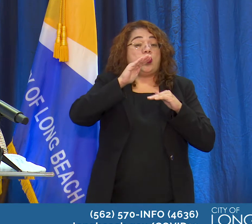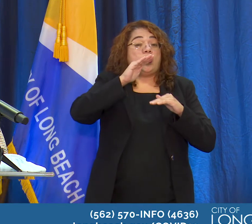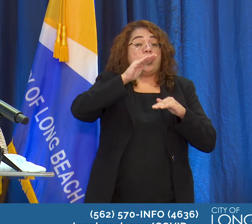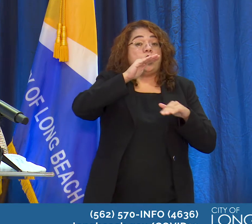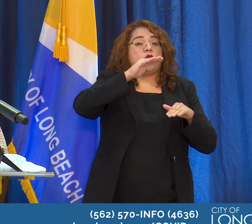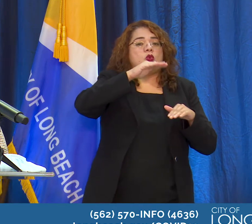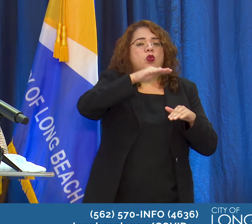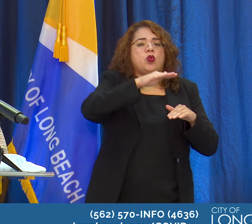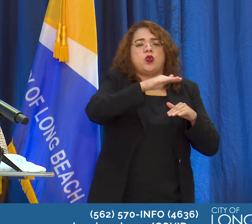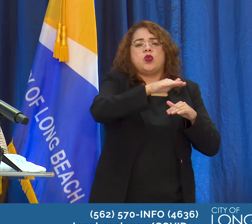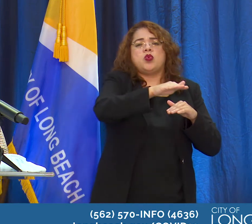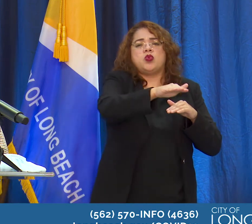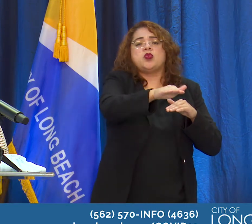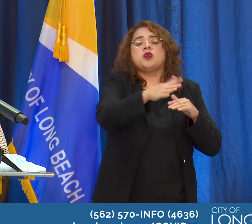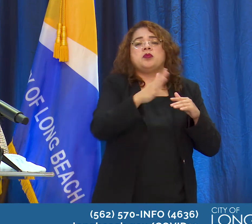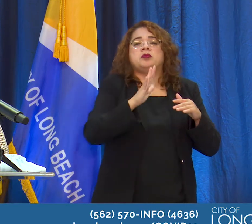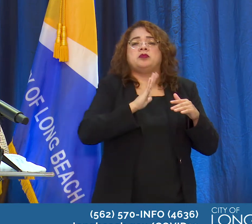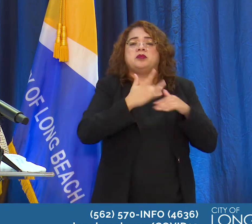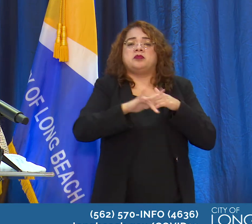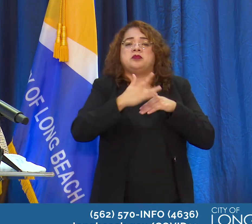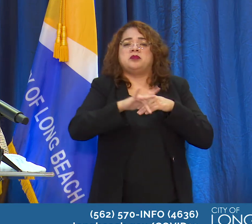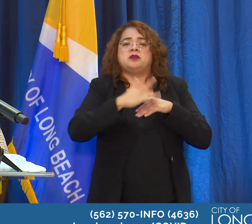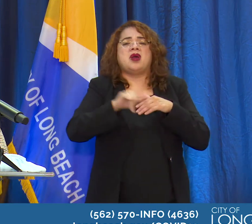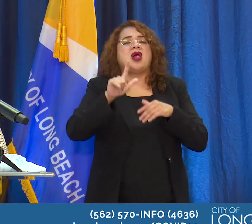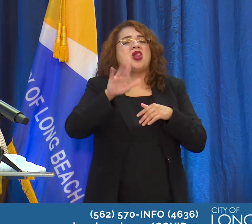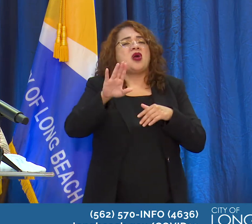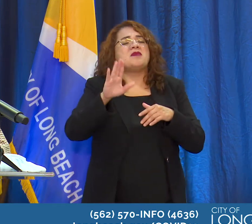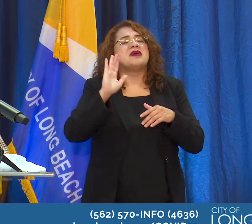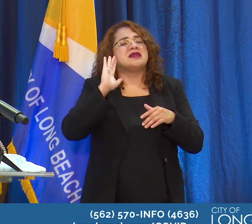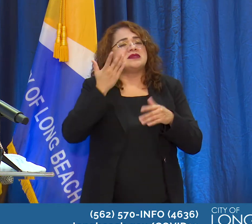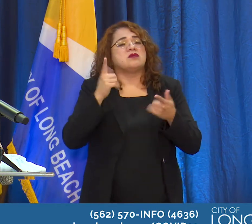camillas disponibles en el área de Long Beach en